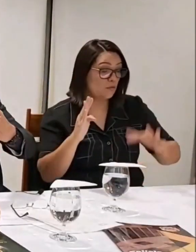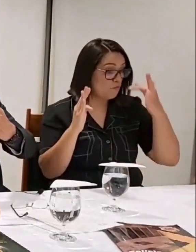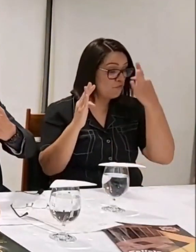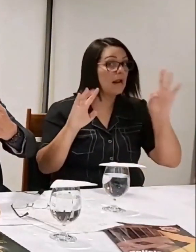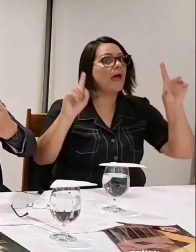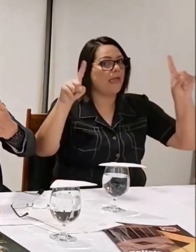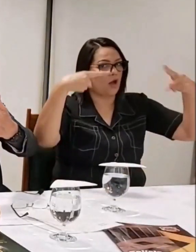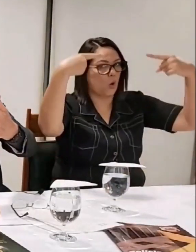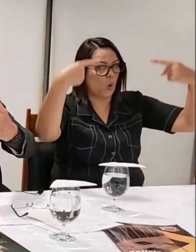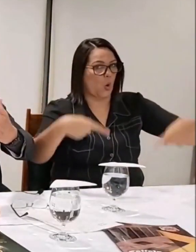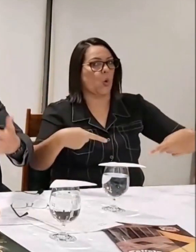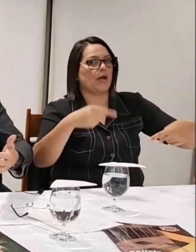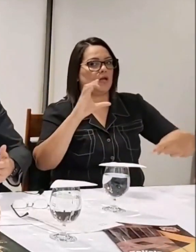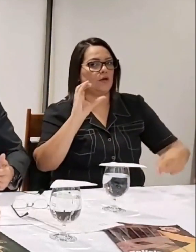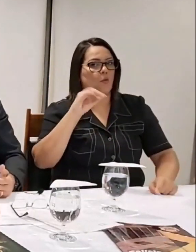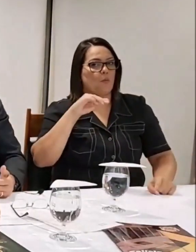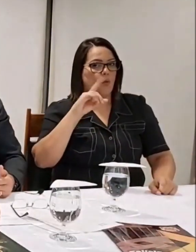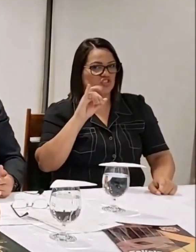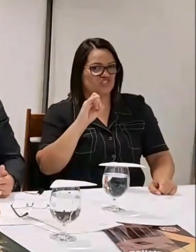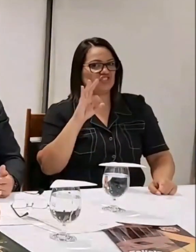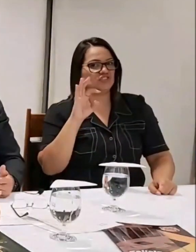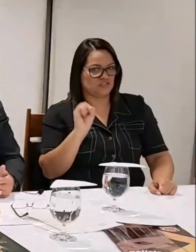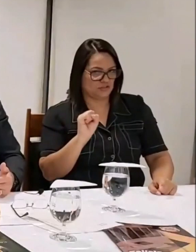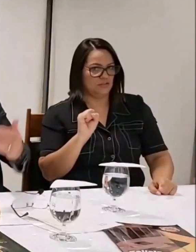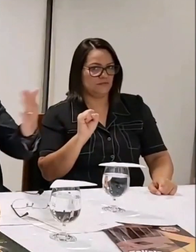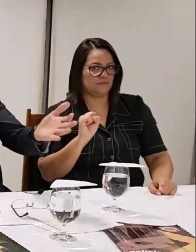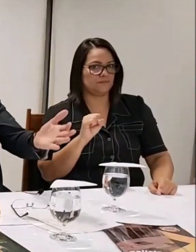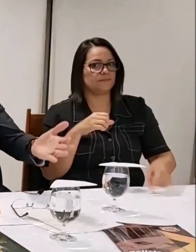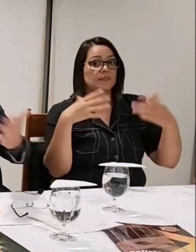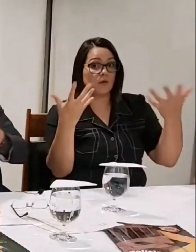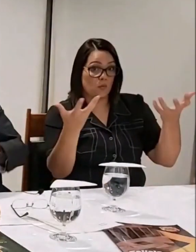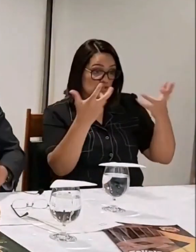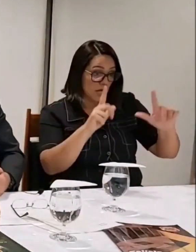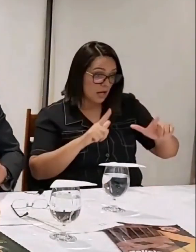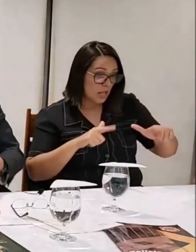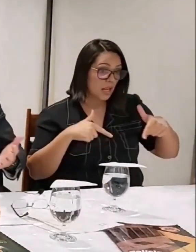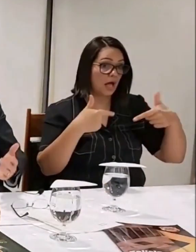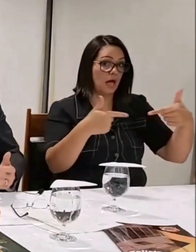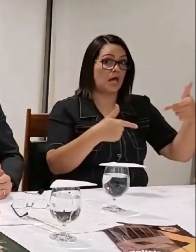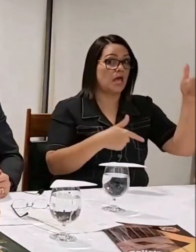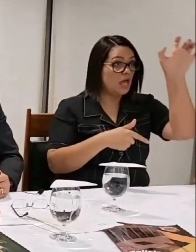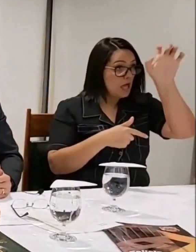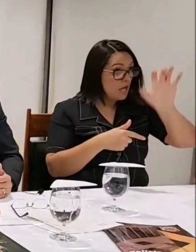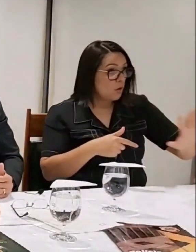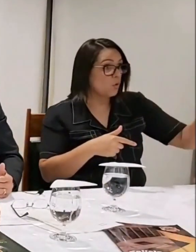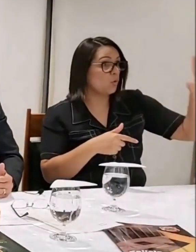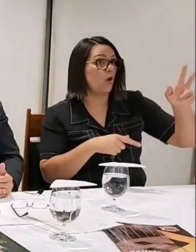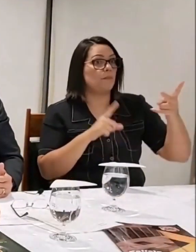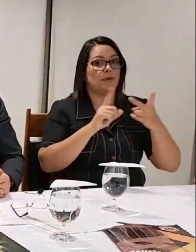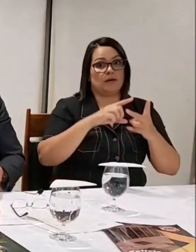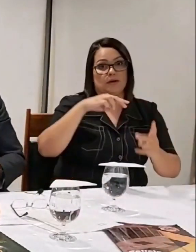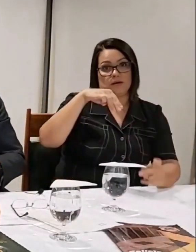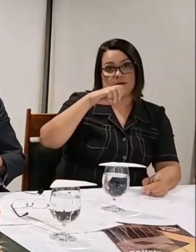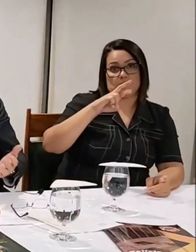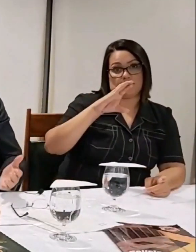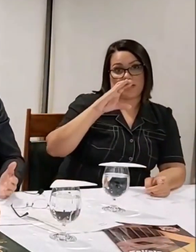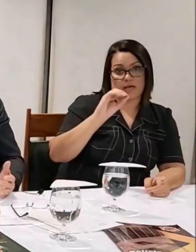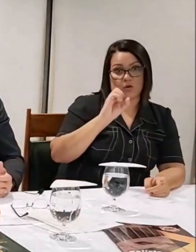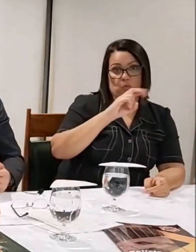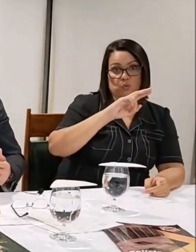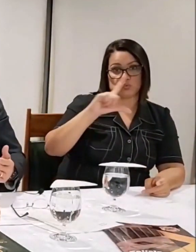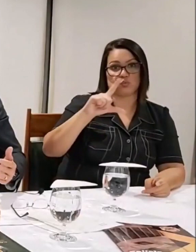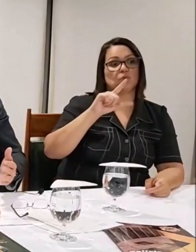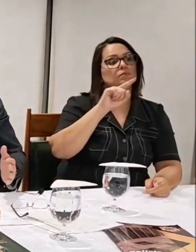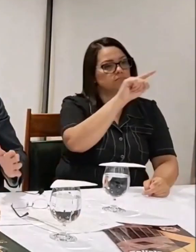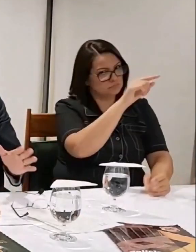gente avançar no acordo da União Europeia com o Mercosul, é exatamente na França. Nós estamos fazendo o